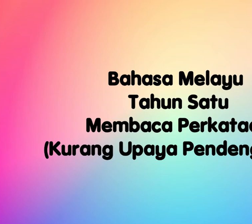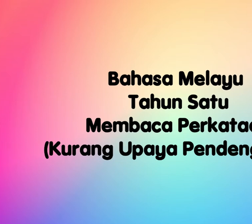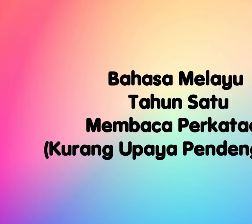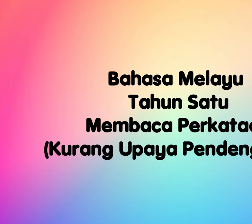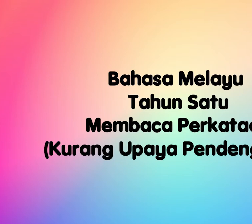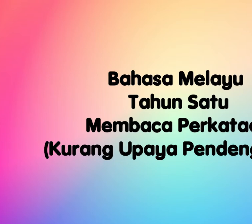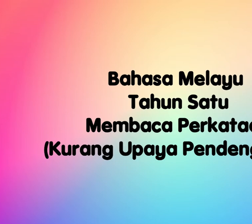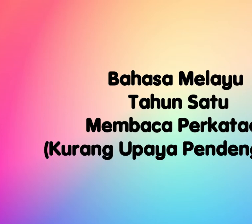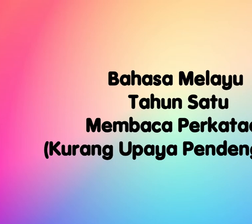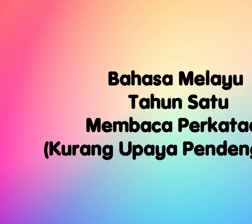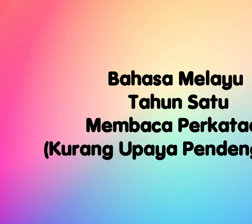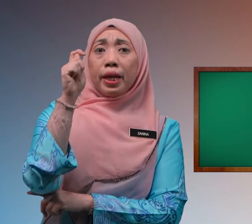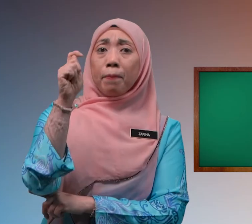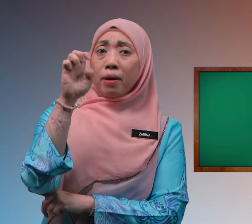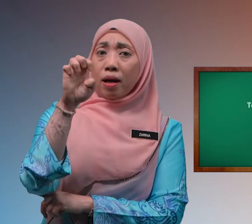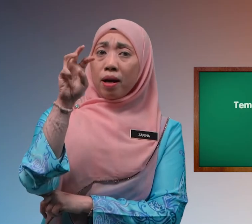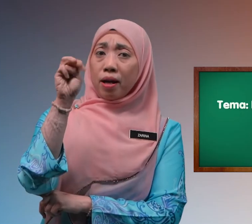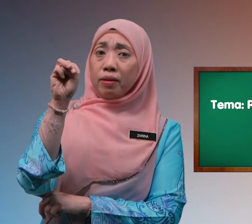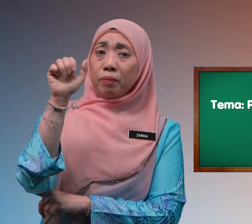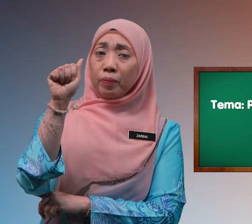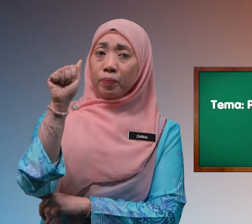perkataan. Tema